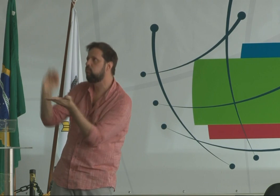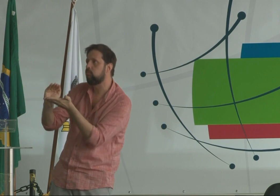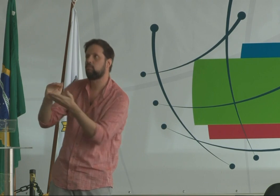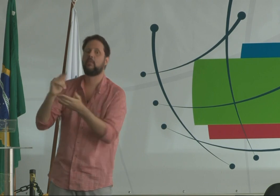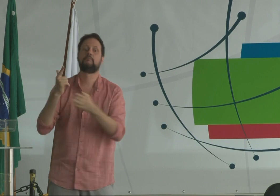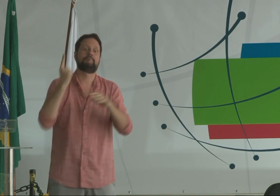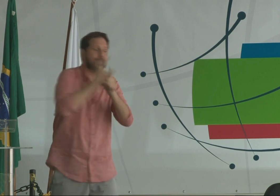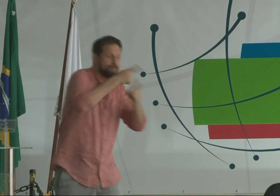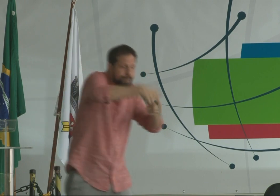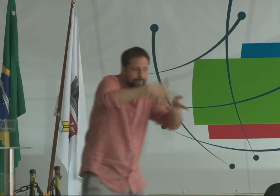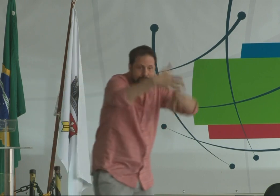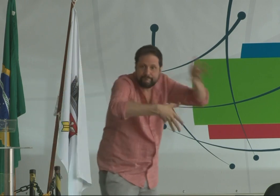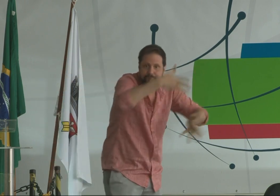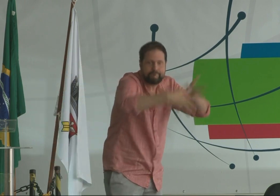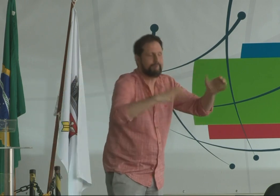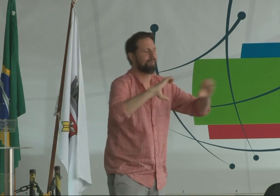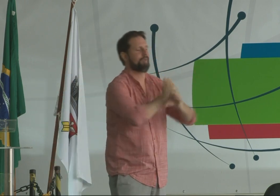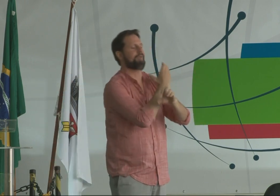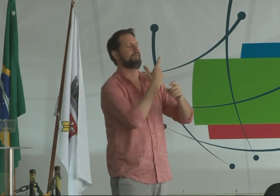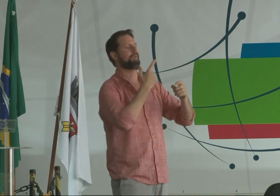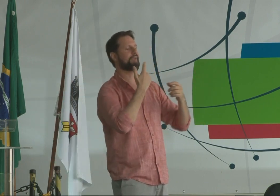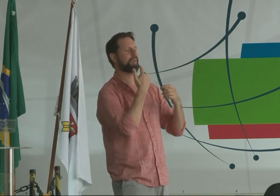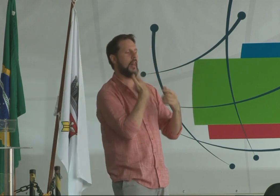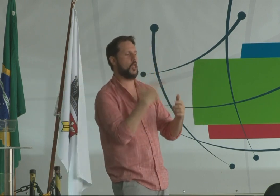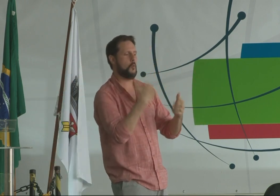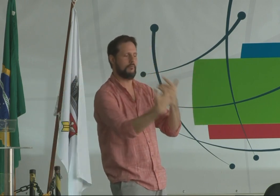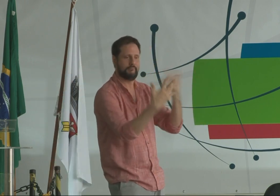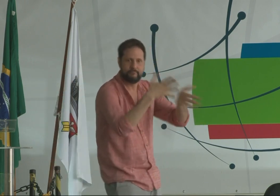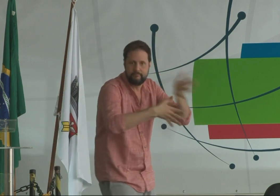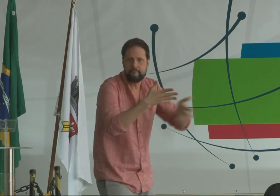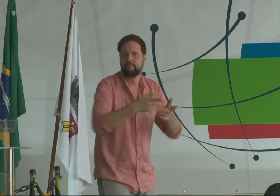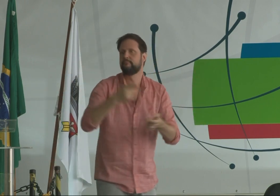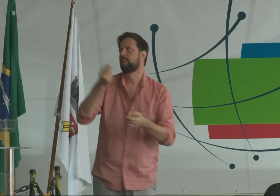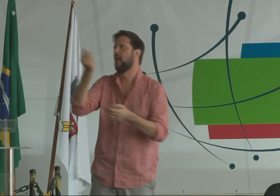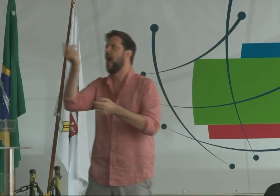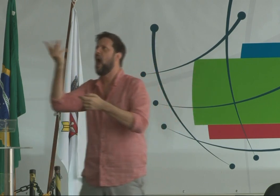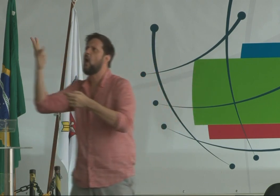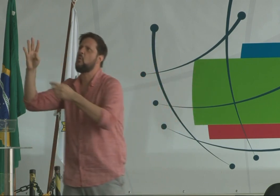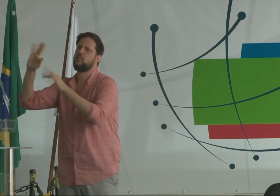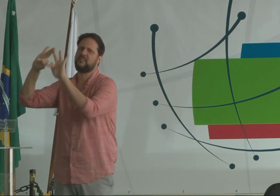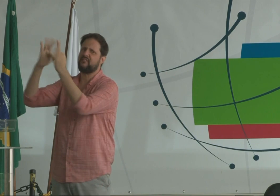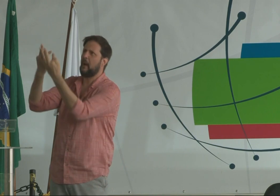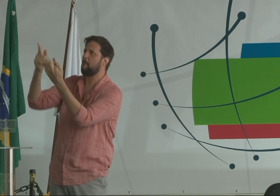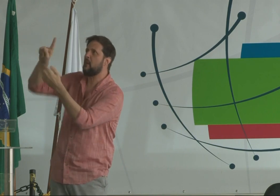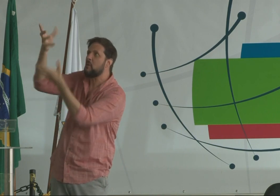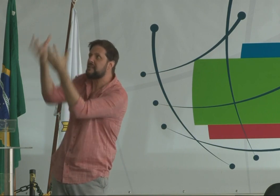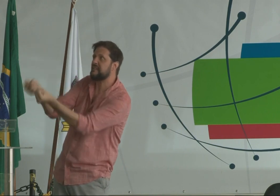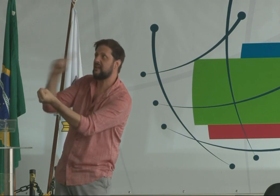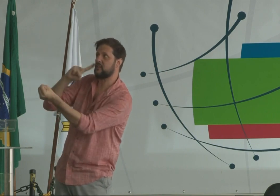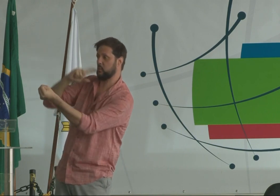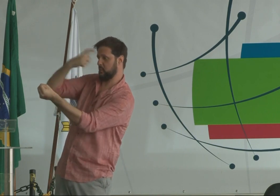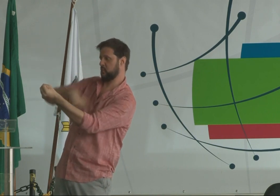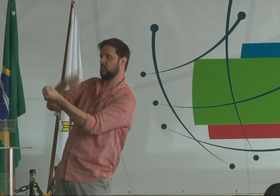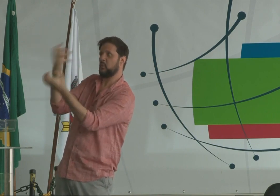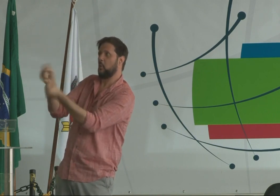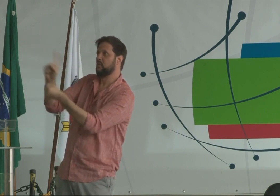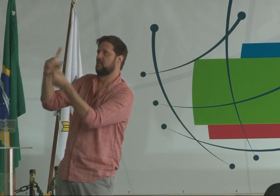esforçar com os parentes para se comunicar. Projetos, mítica, mas quando a chega a esses outros espaços específicos, a gente tem o processo de